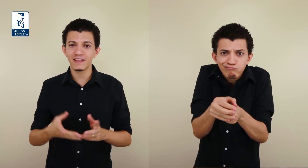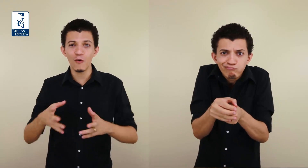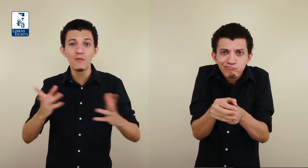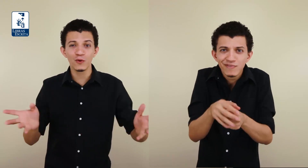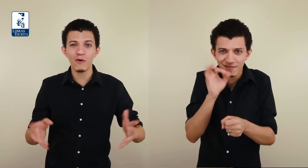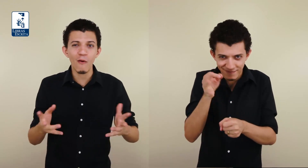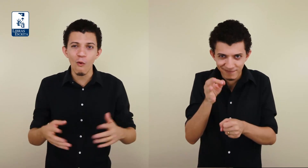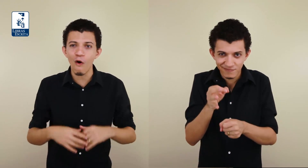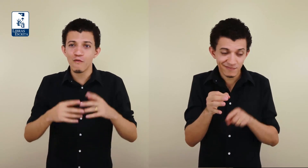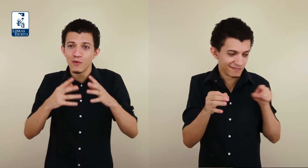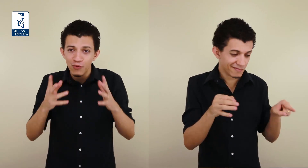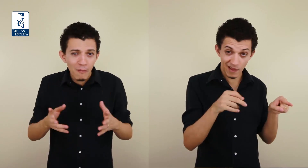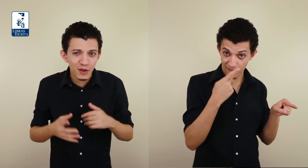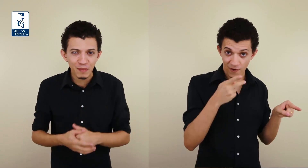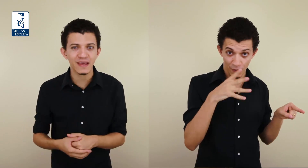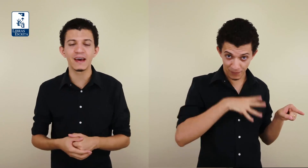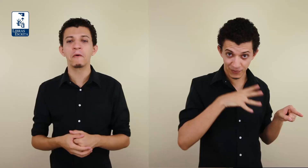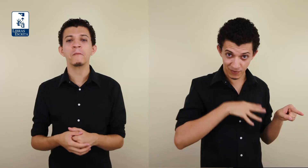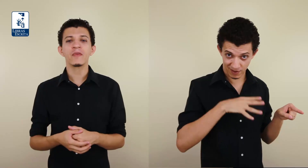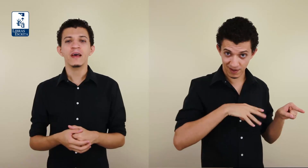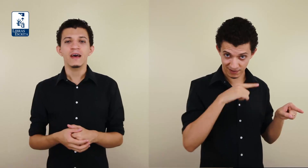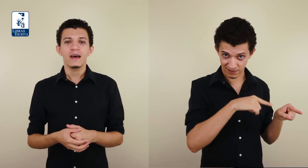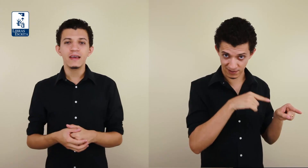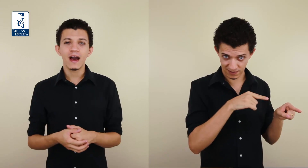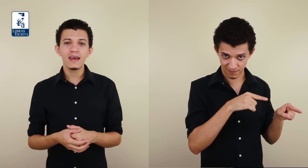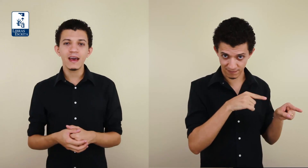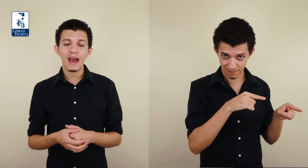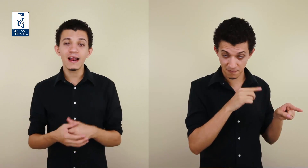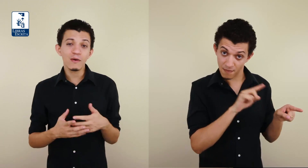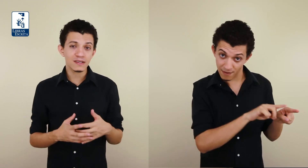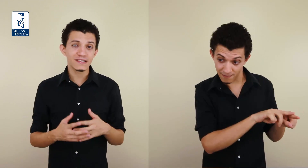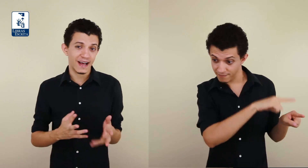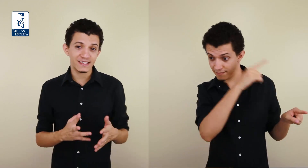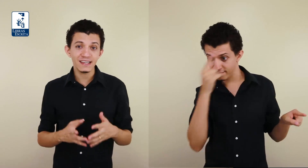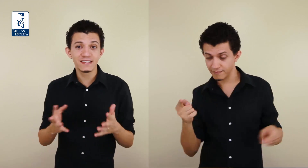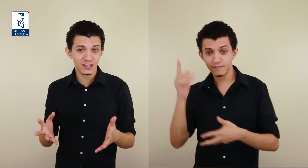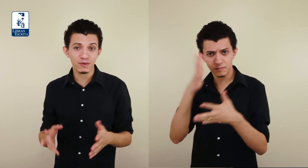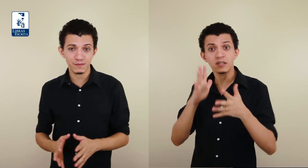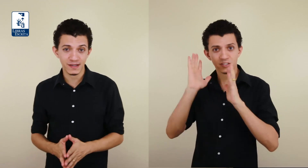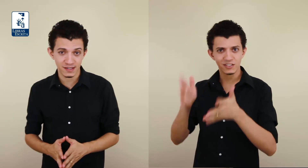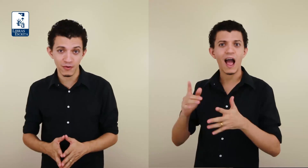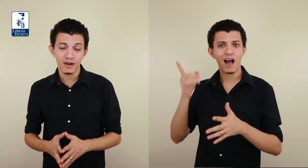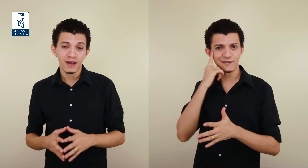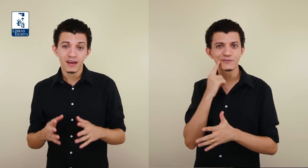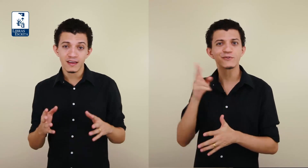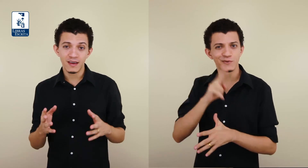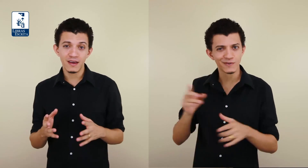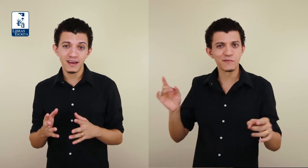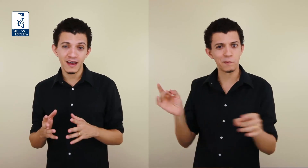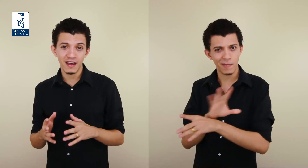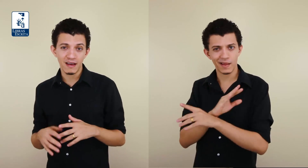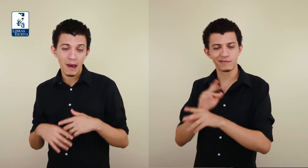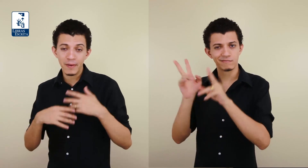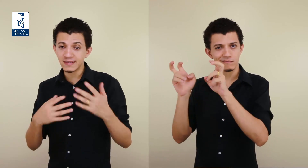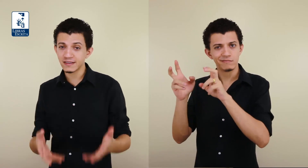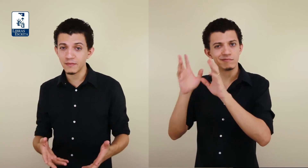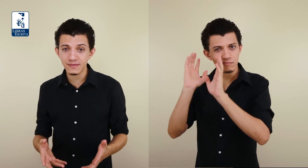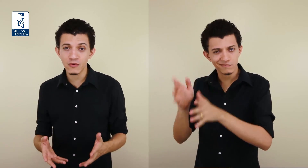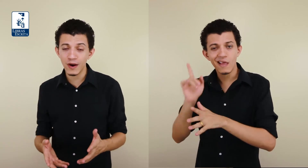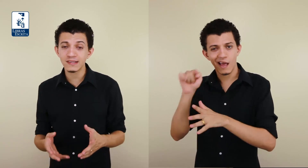Então, o mundo é um ovo, o mundo é muito pequeno. E aí, em língua de sinais, já existe uma expressão que representa a mesma coisa